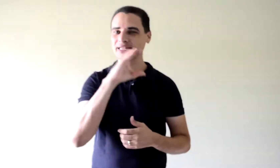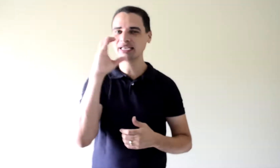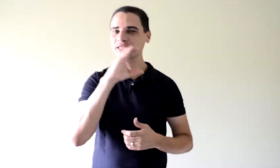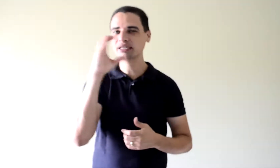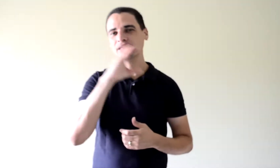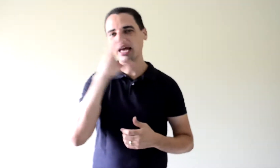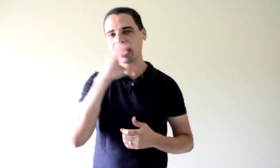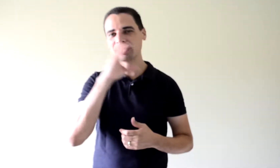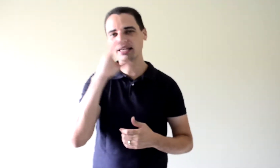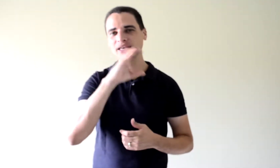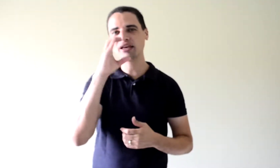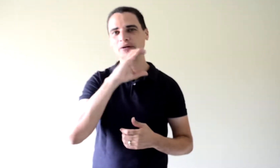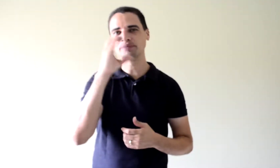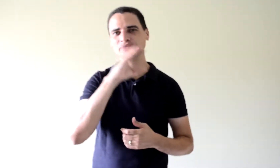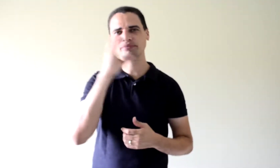né, é esse aqui, ó.